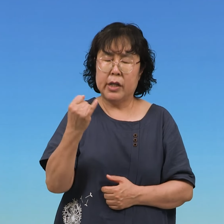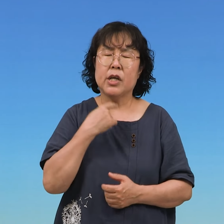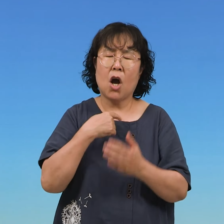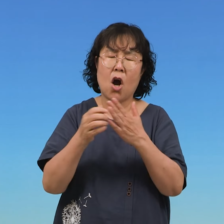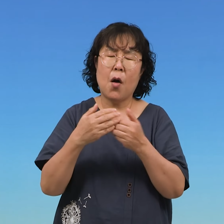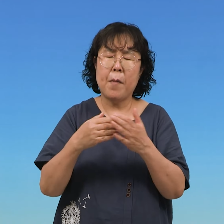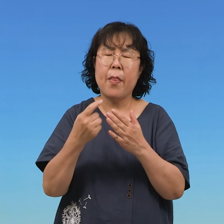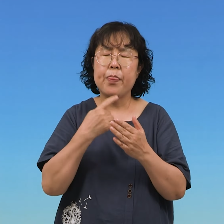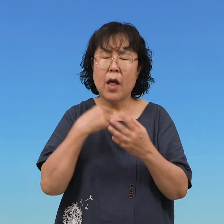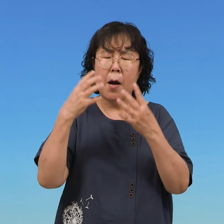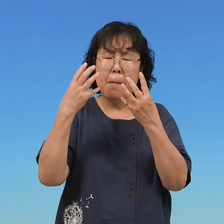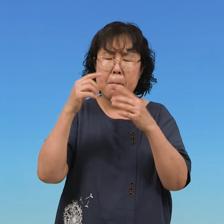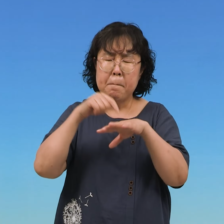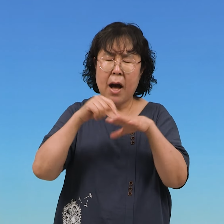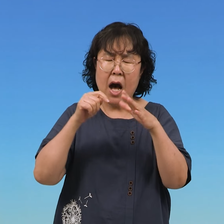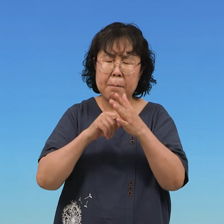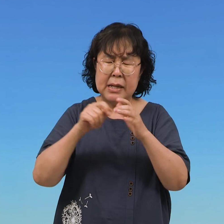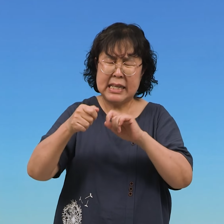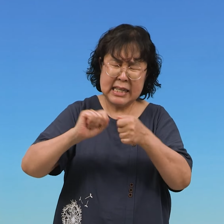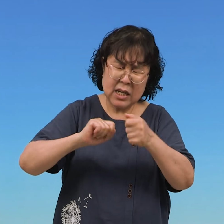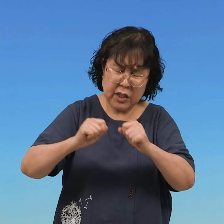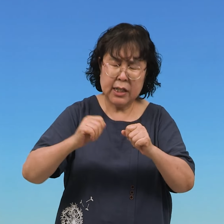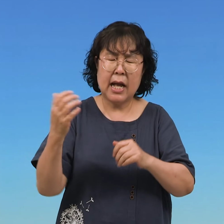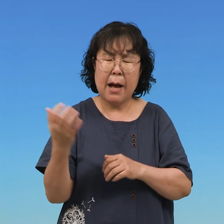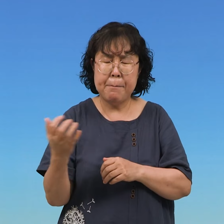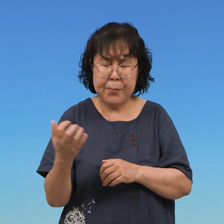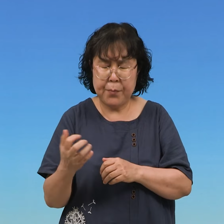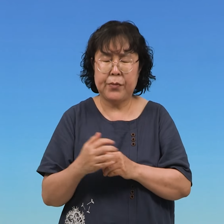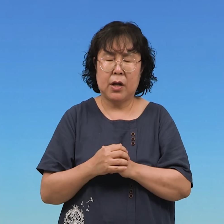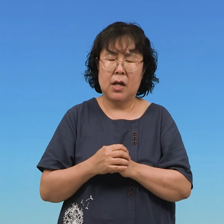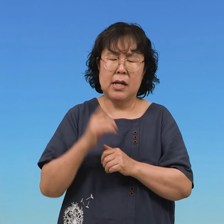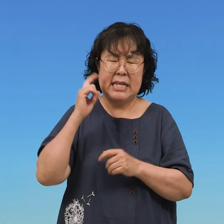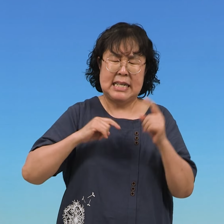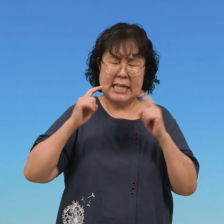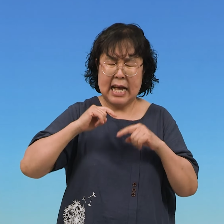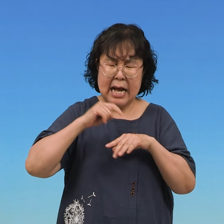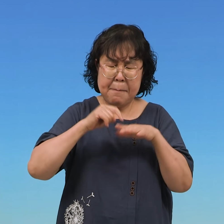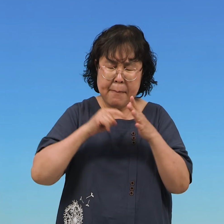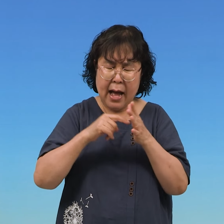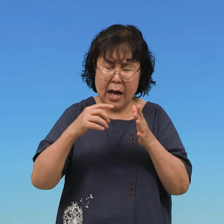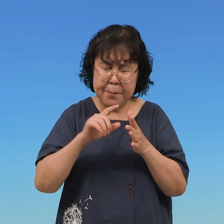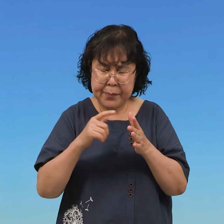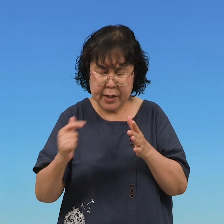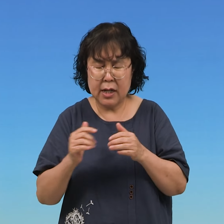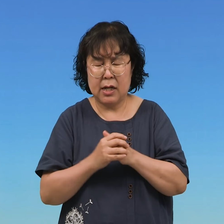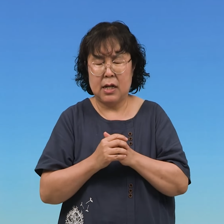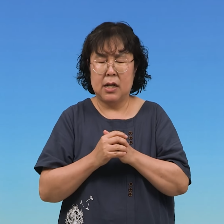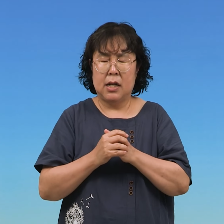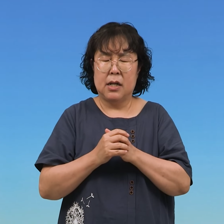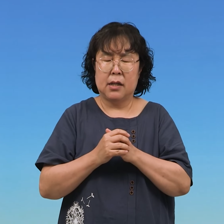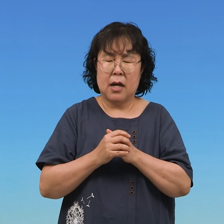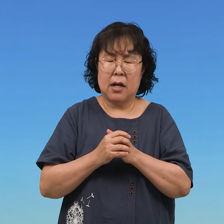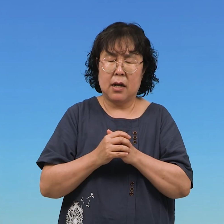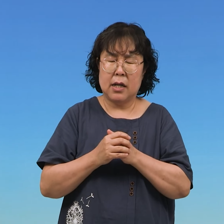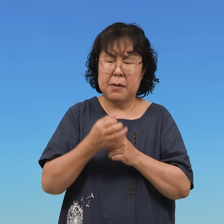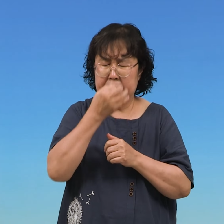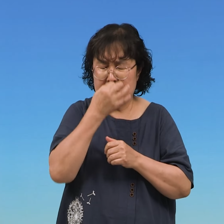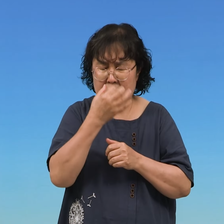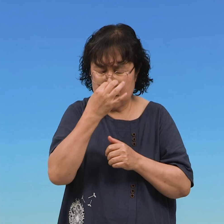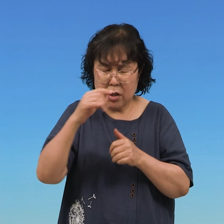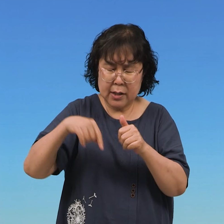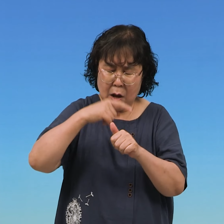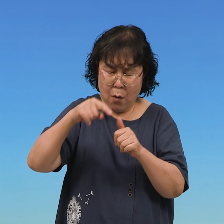아픔들, 상한 마음들, 버림받을 수 없었던, 버림받을 수밖에 없었던 그 아픈 상황